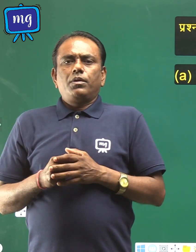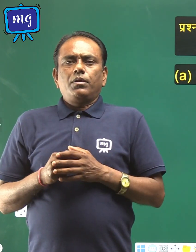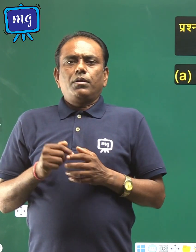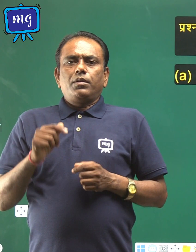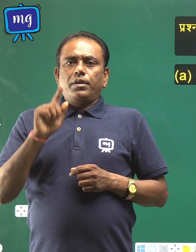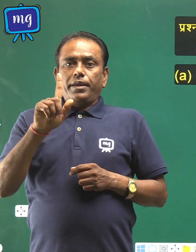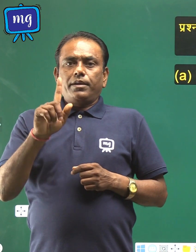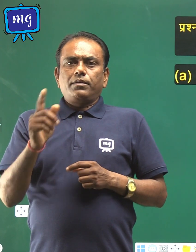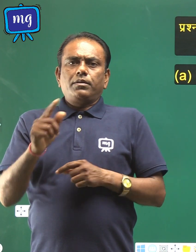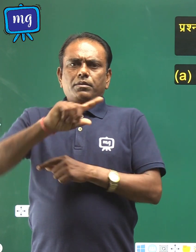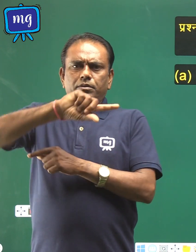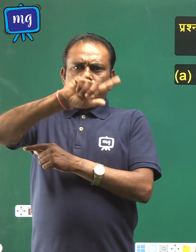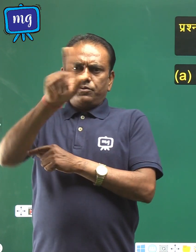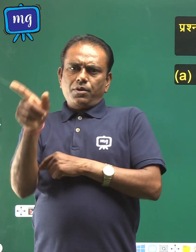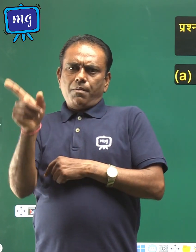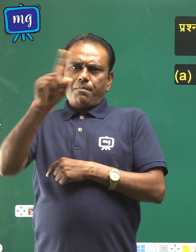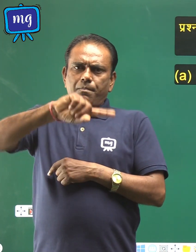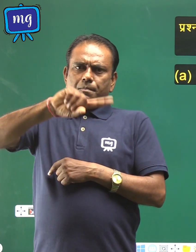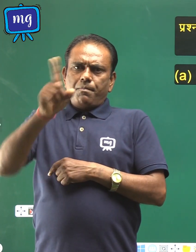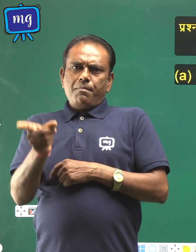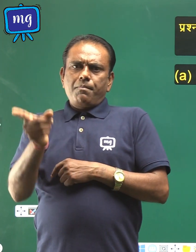एक चाप काटेंगे।